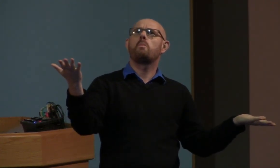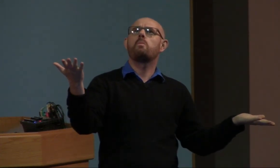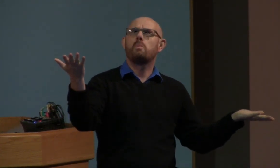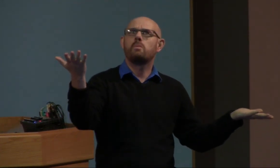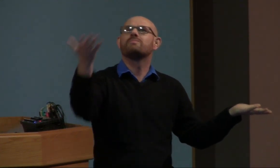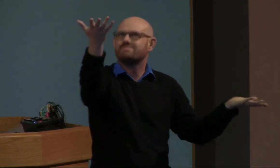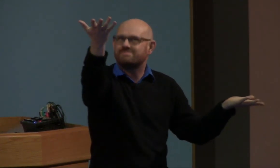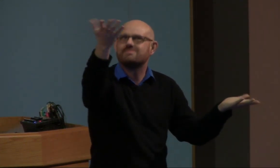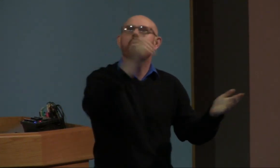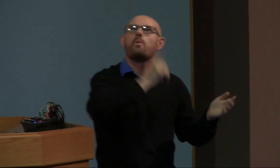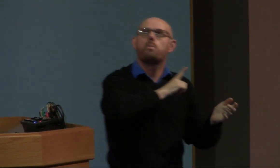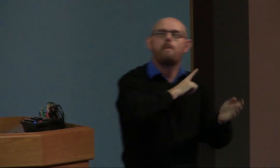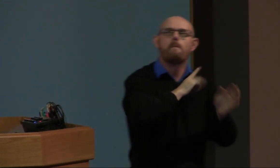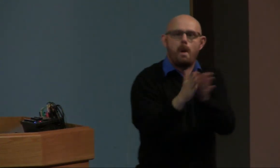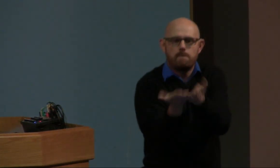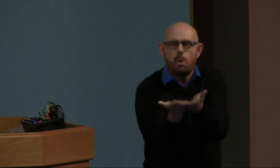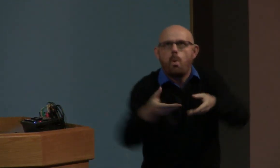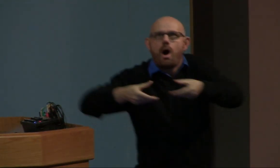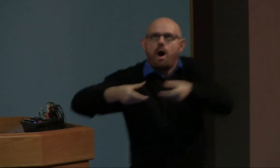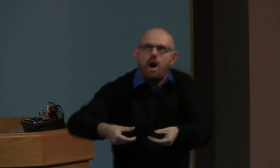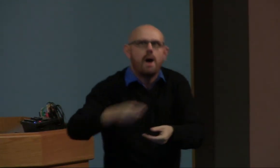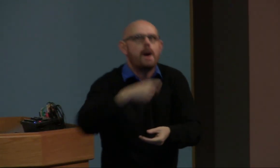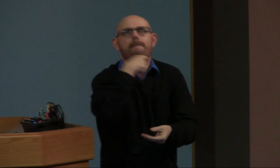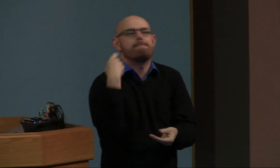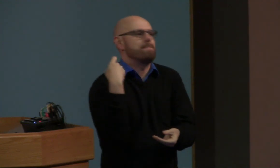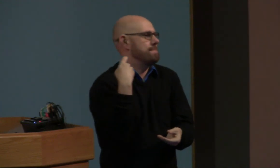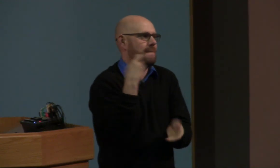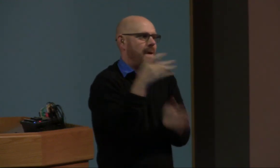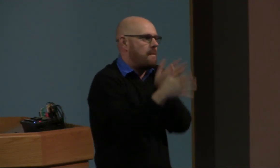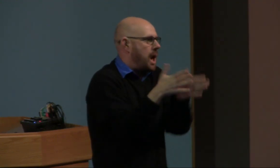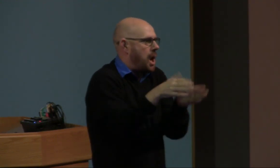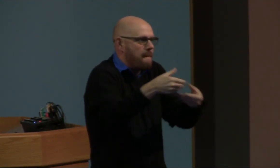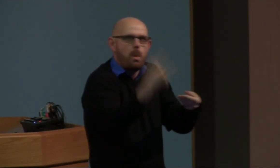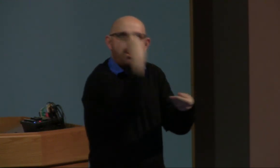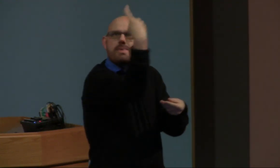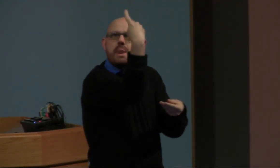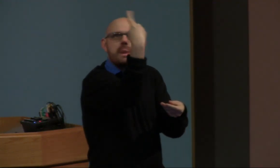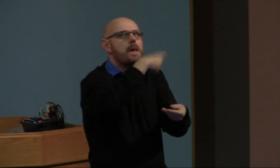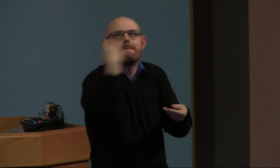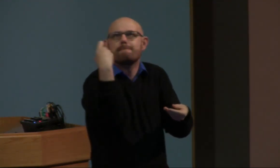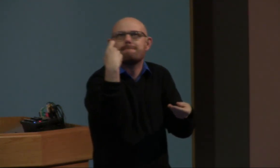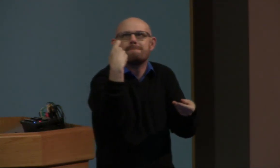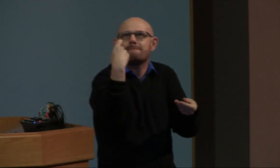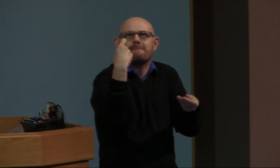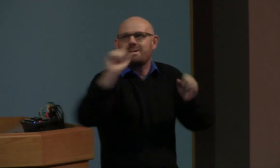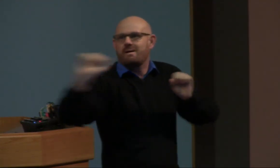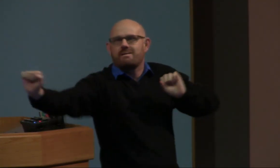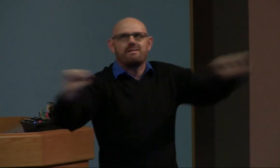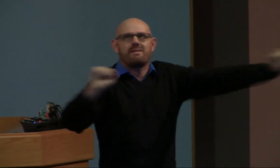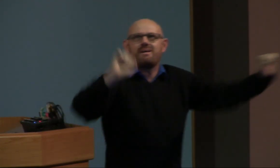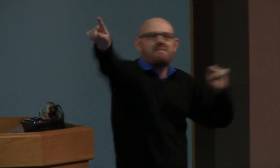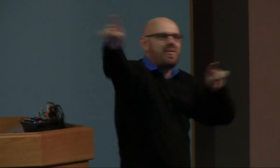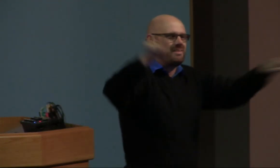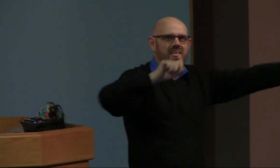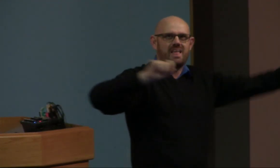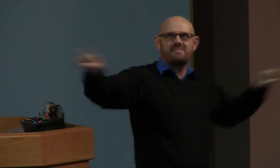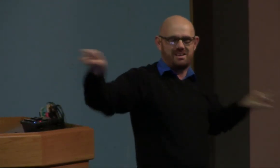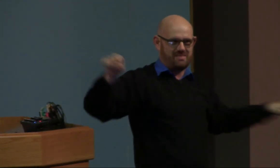En hoe kom dit verander? Die taal, die gebaretaal in verskillende groepe is